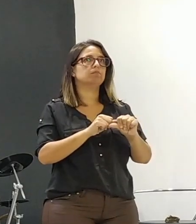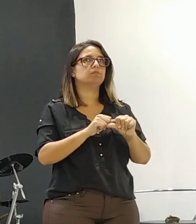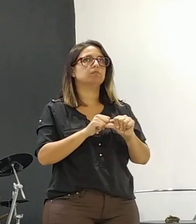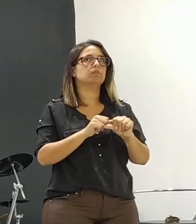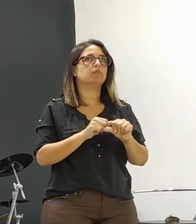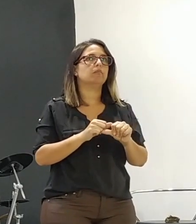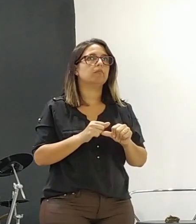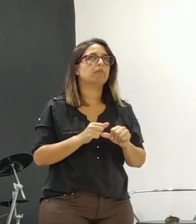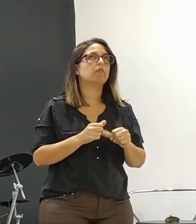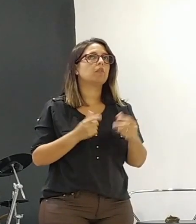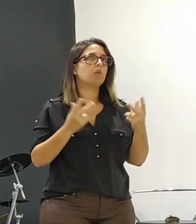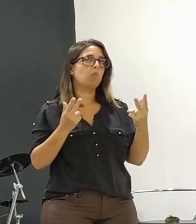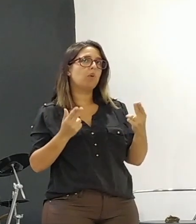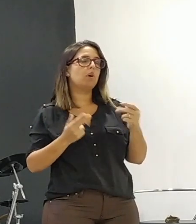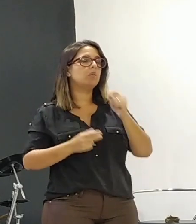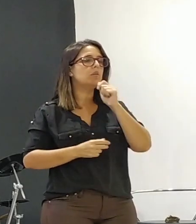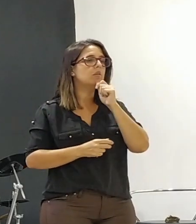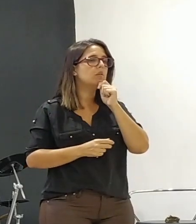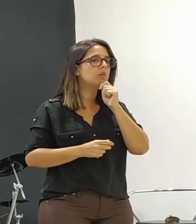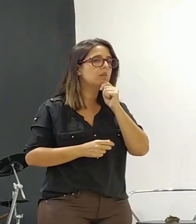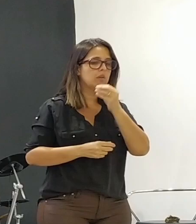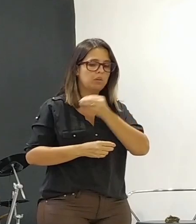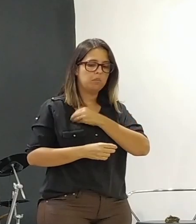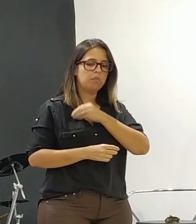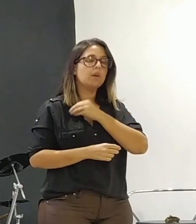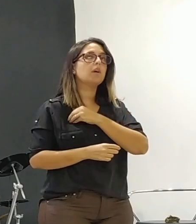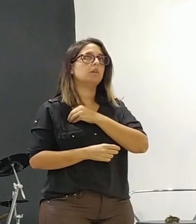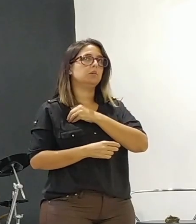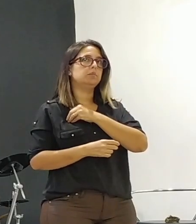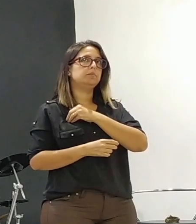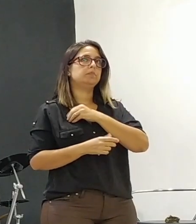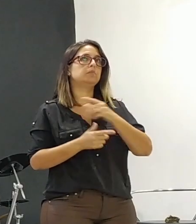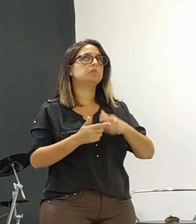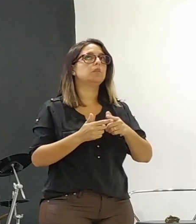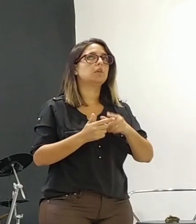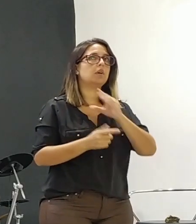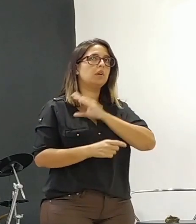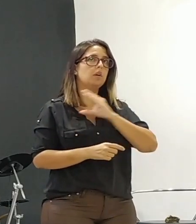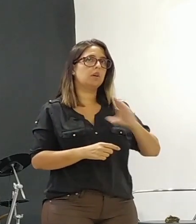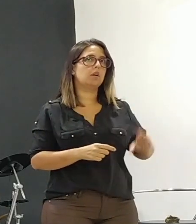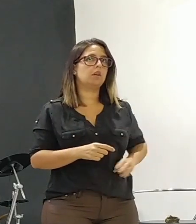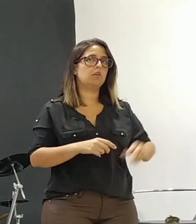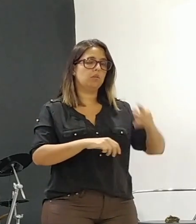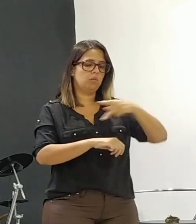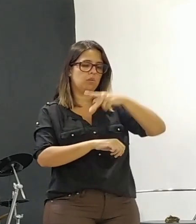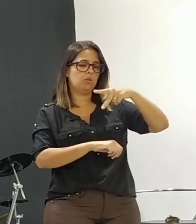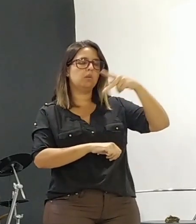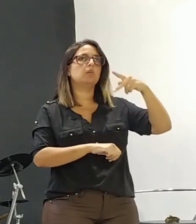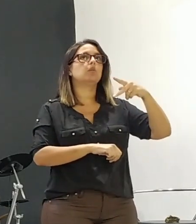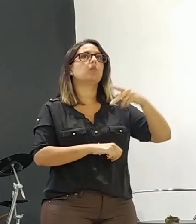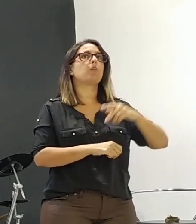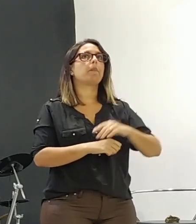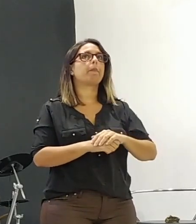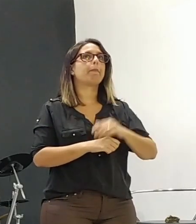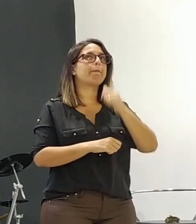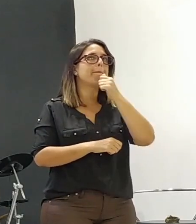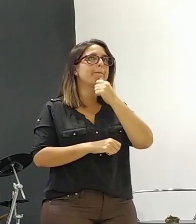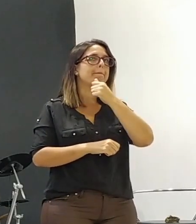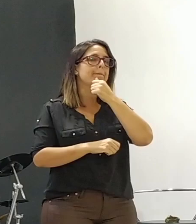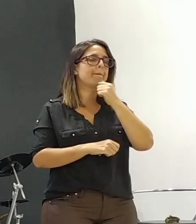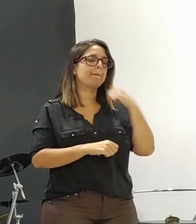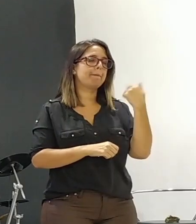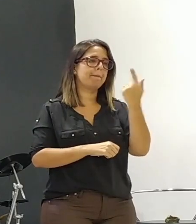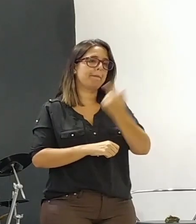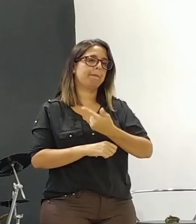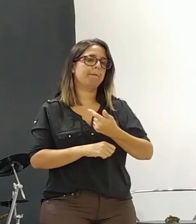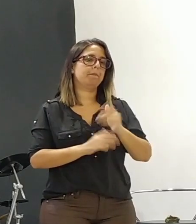sem fermento. Isso quer dizer para nós, sem pecado. Porque Cristo, nossa Páscoa, foi sacrificado por